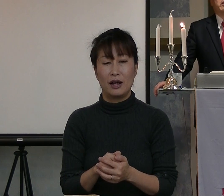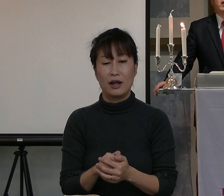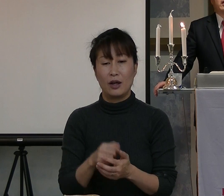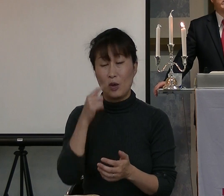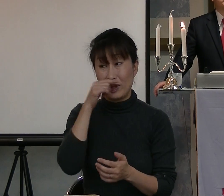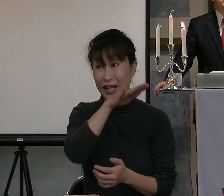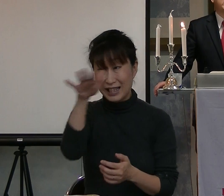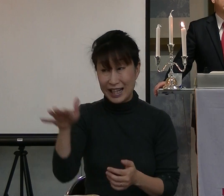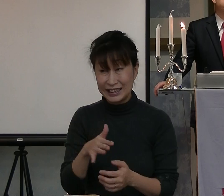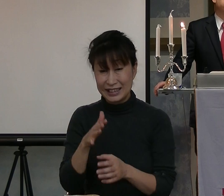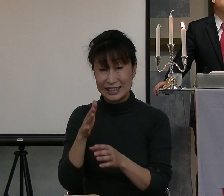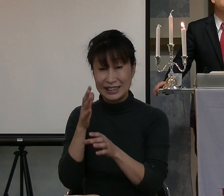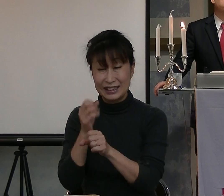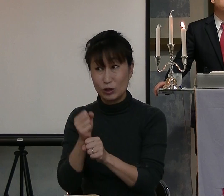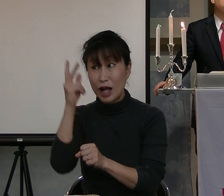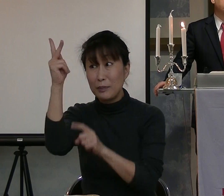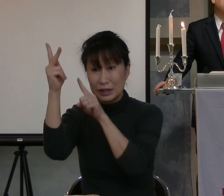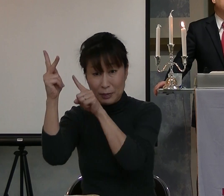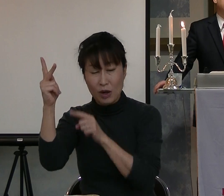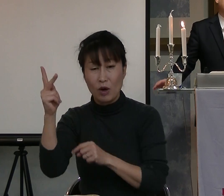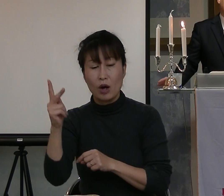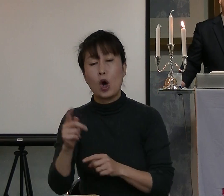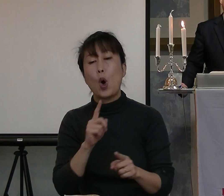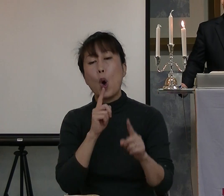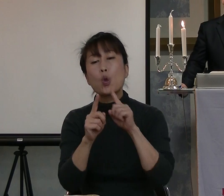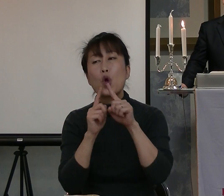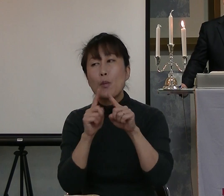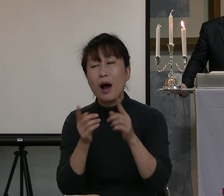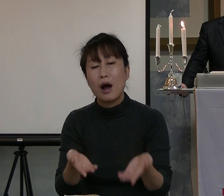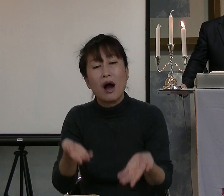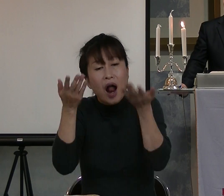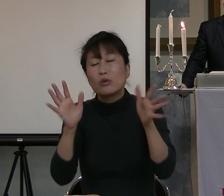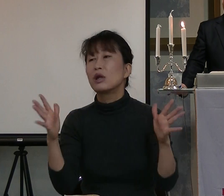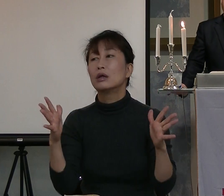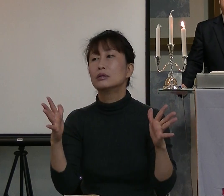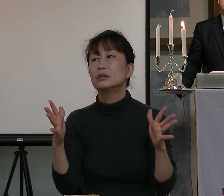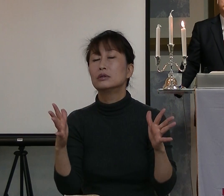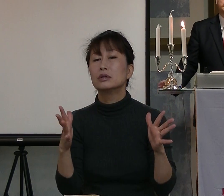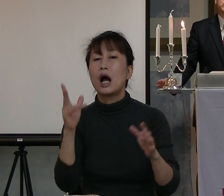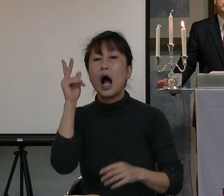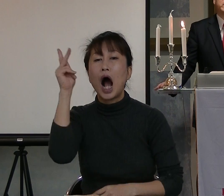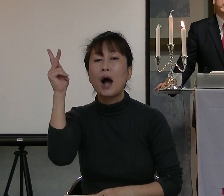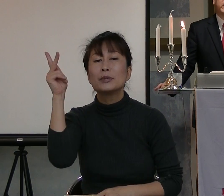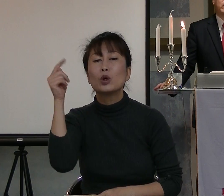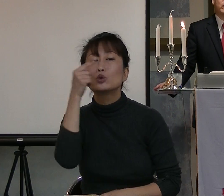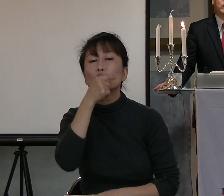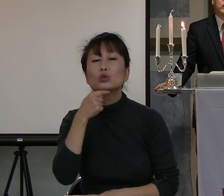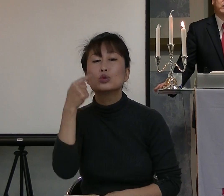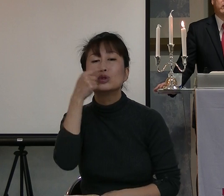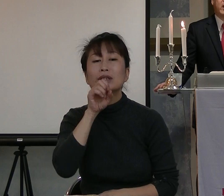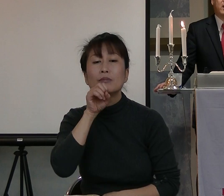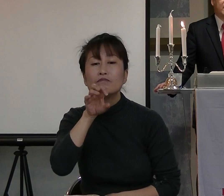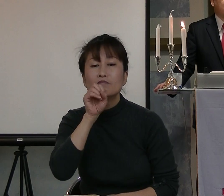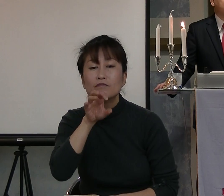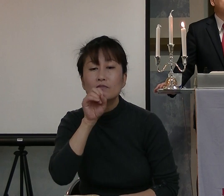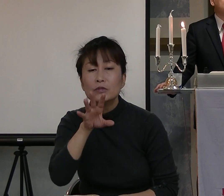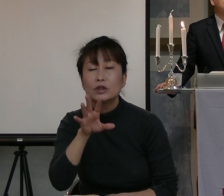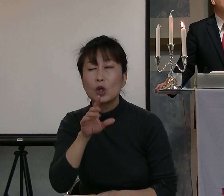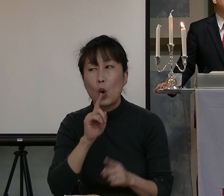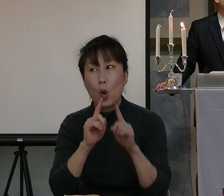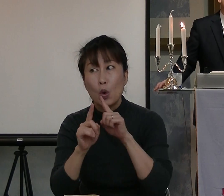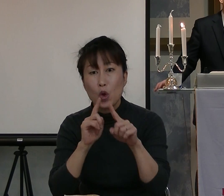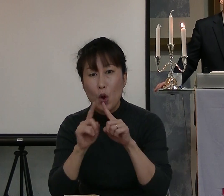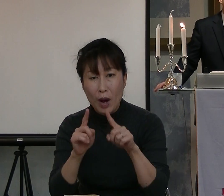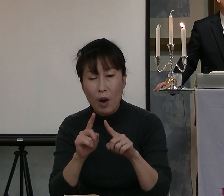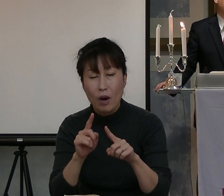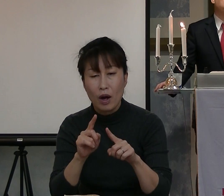言葉は軽くない。神の口から発するすべての言葉は必